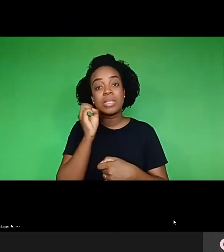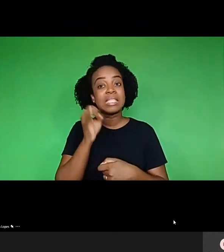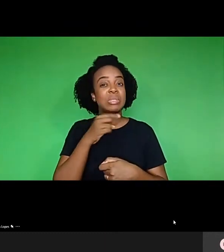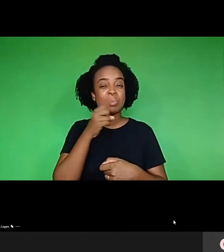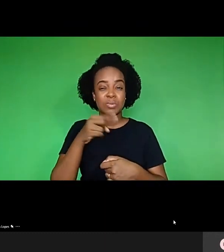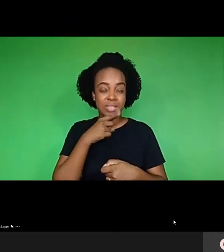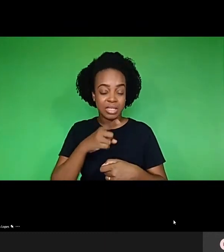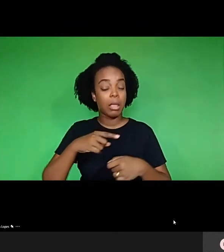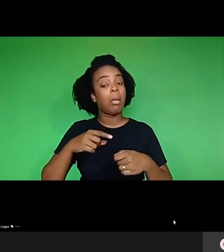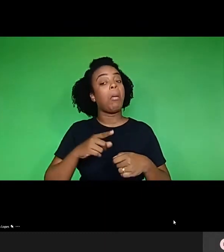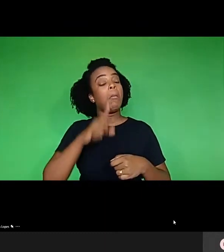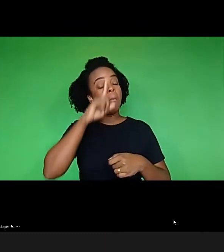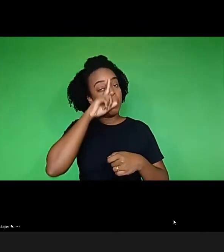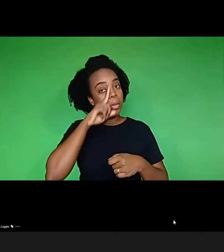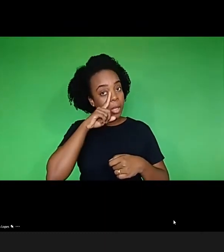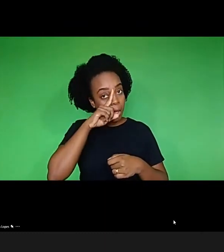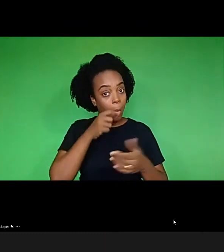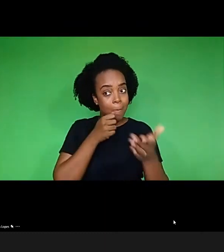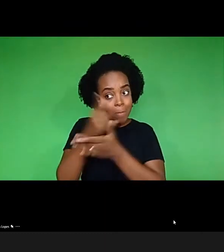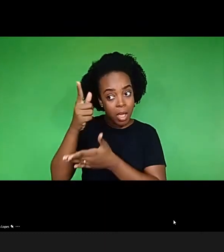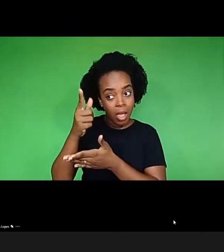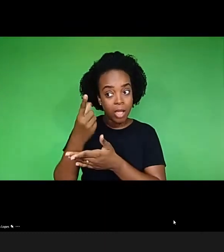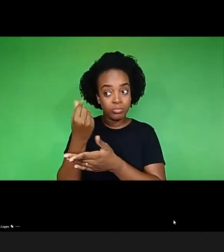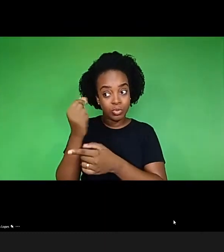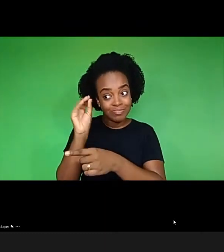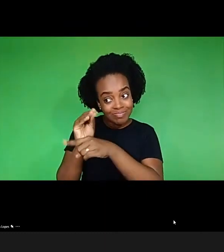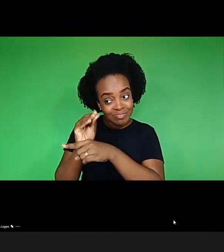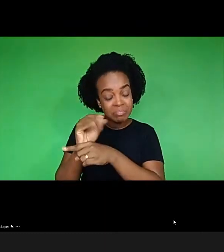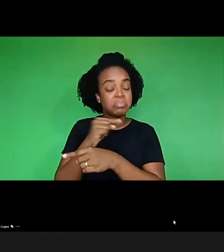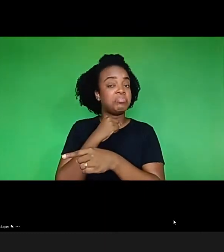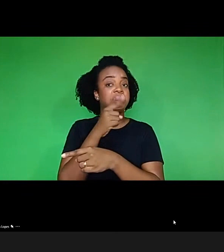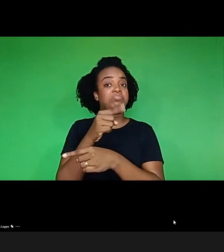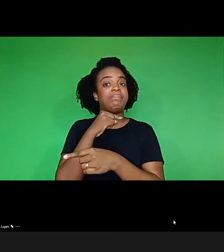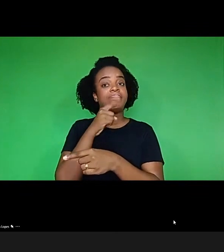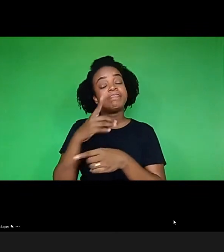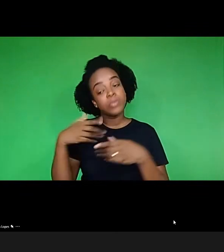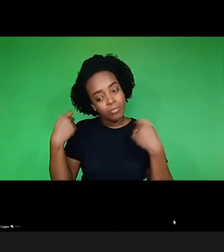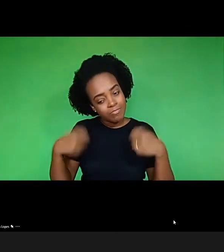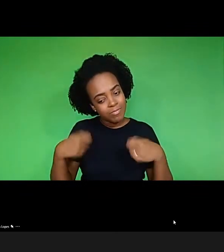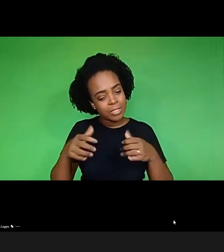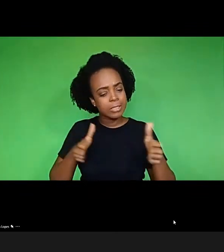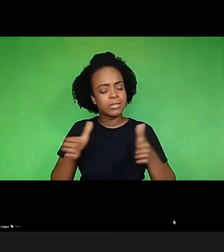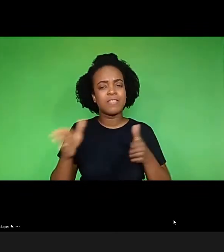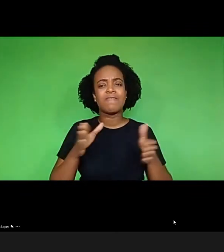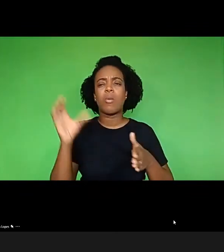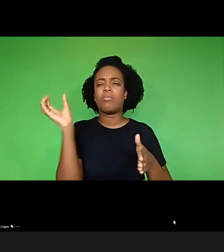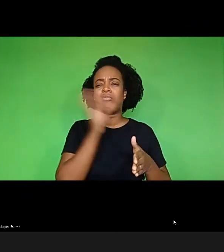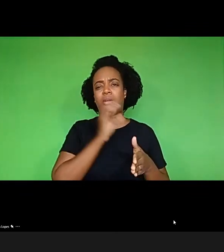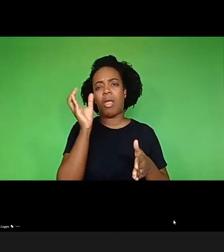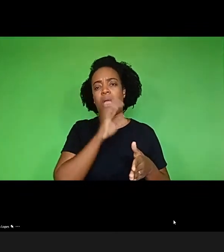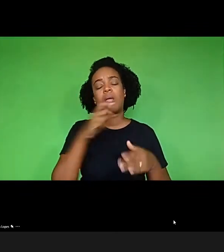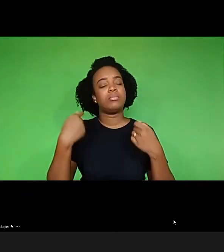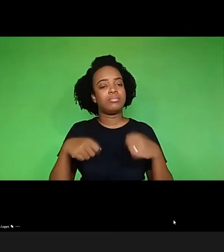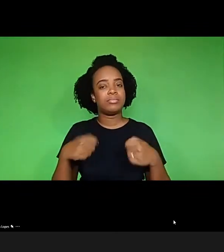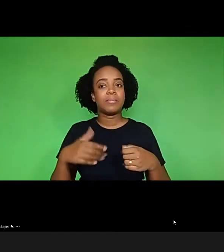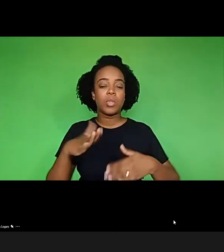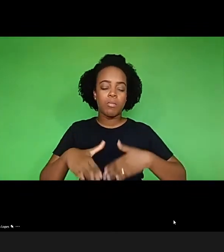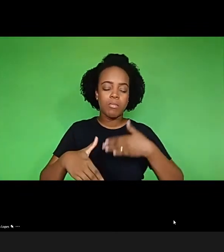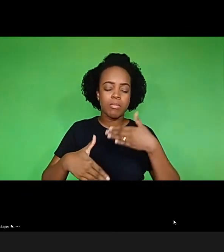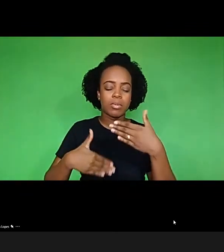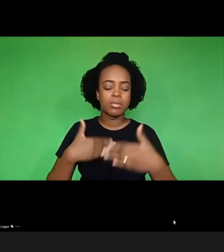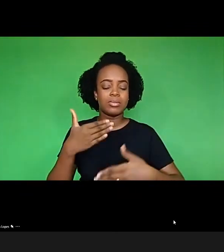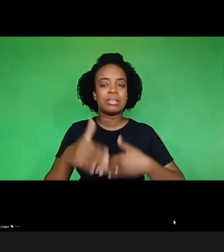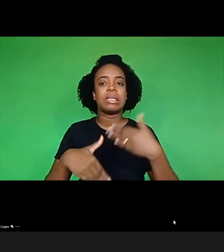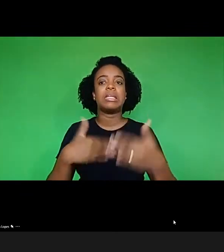de não conseguir pagar a vocês esse ano. Então, é por isso que esse processo foi bem